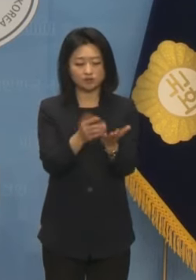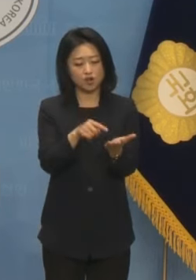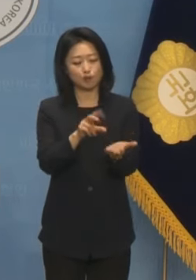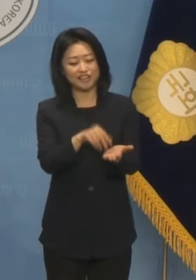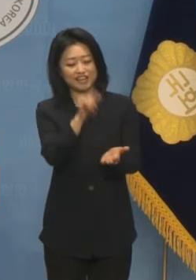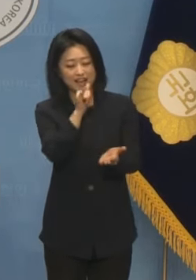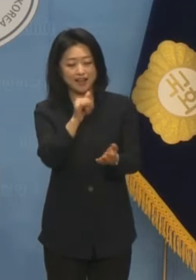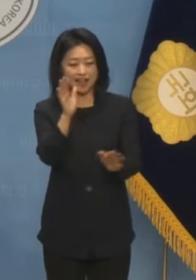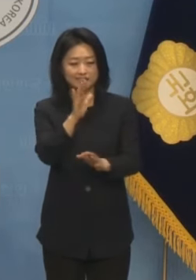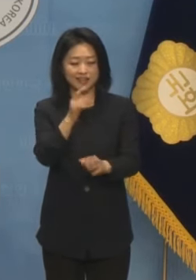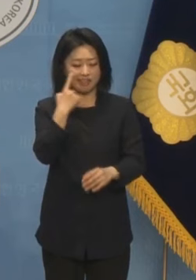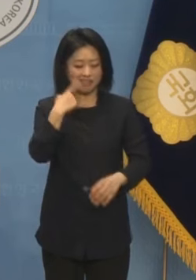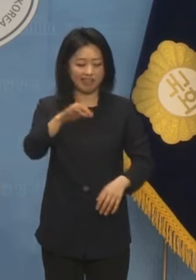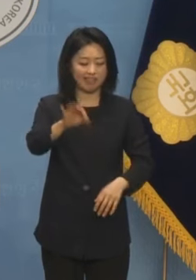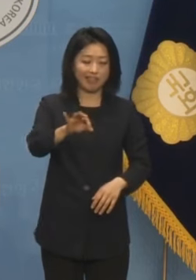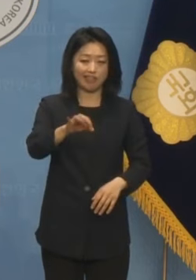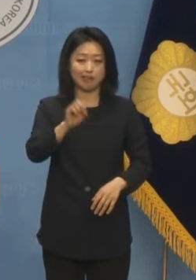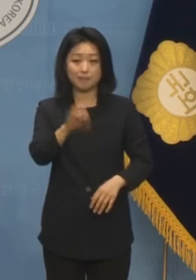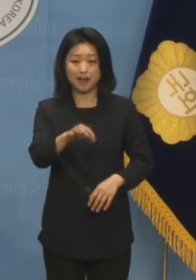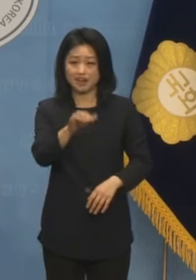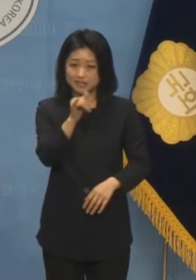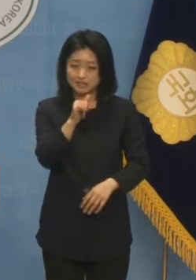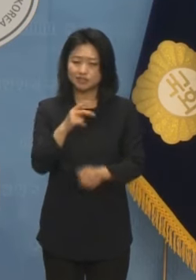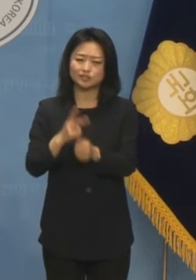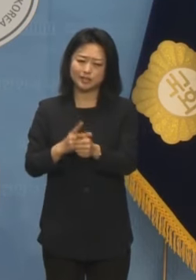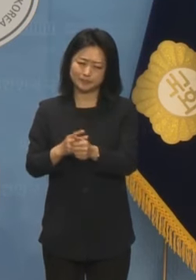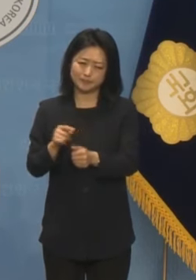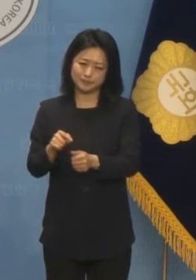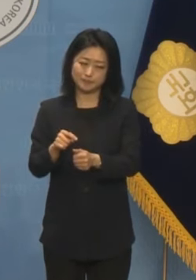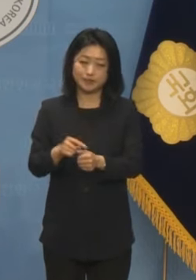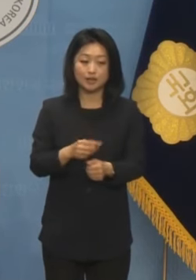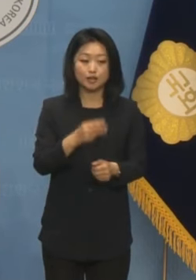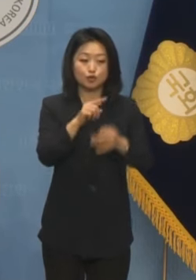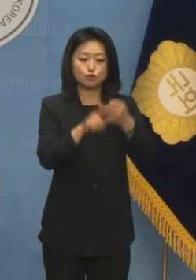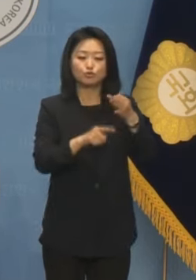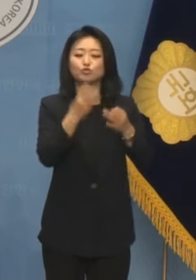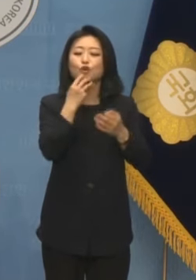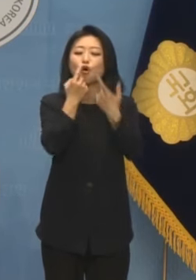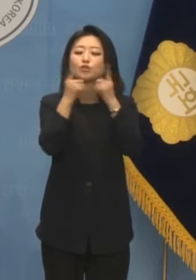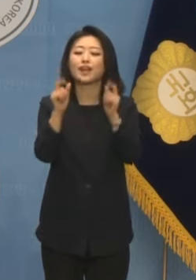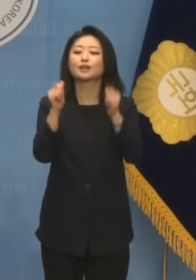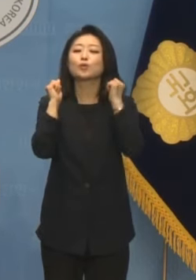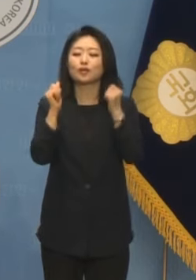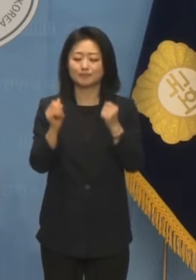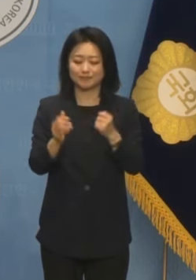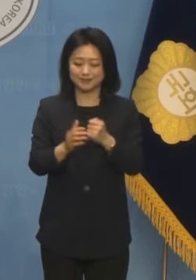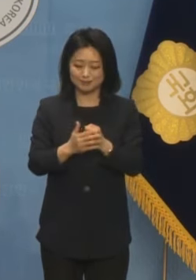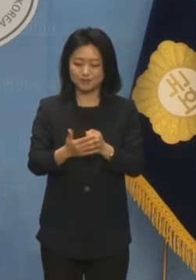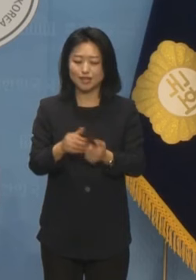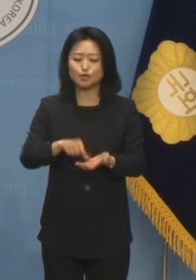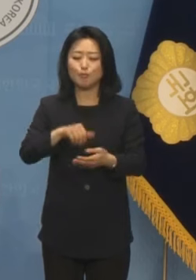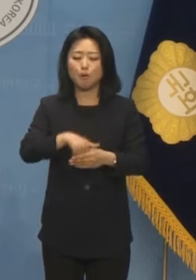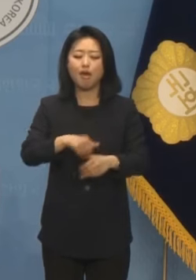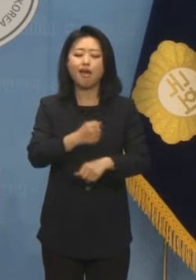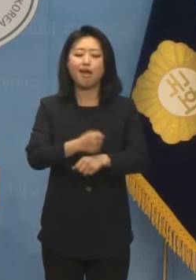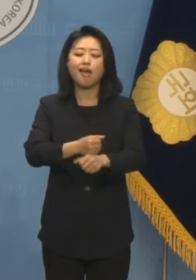학생에게 비아냥거리고 윤석열 대통령이 서울대 나온 사람이라며 투표를 종용한 사례뿐만